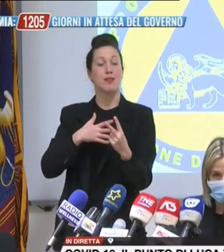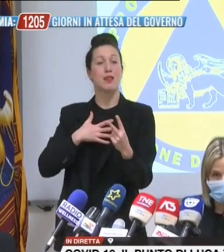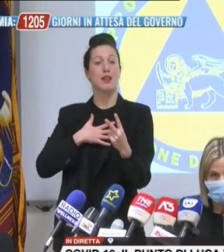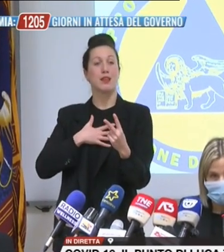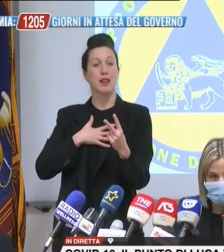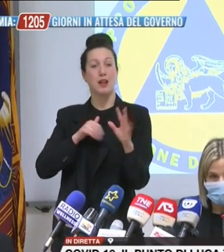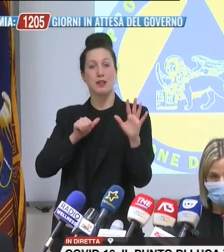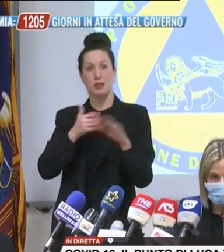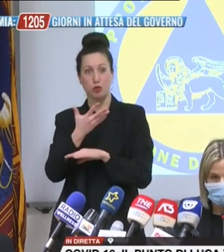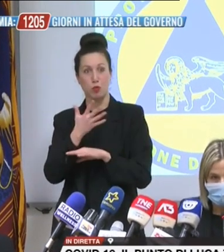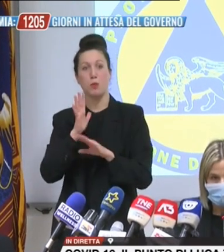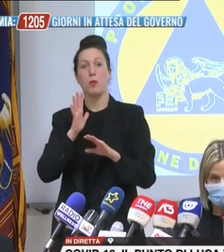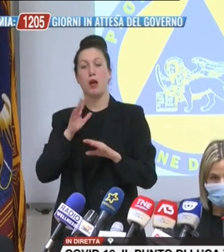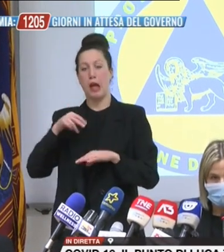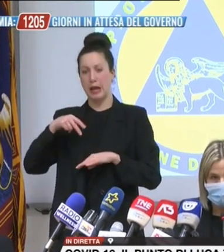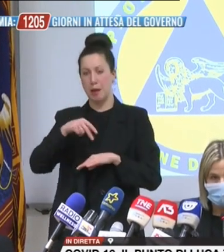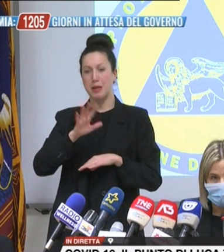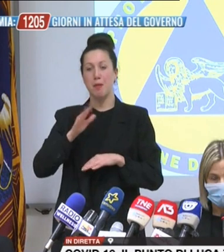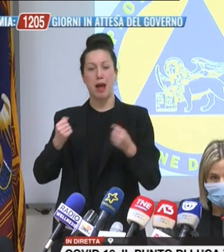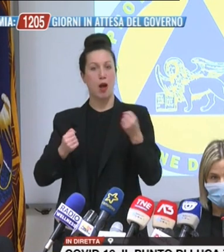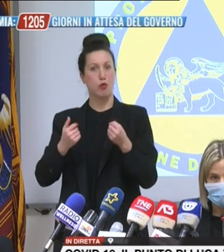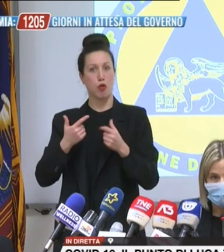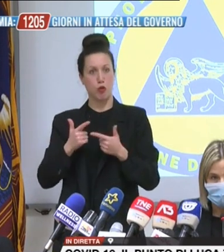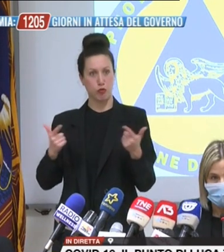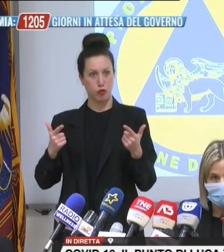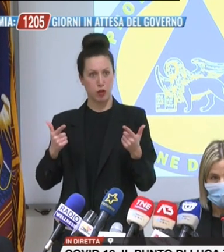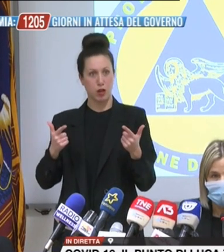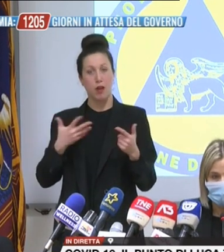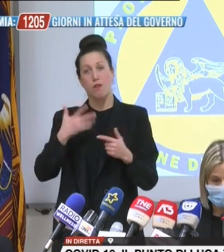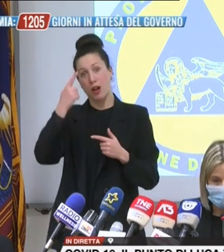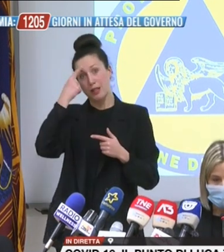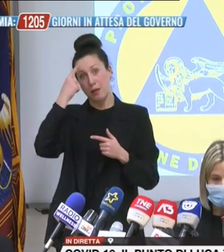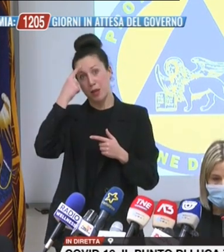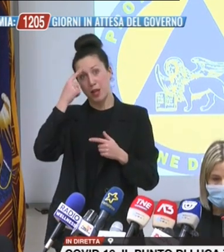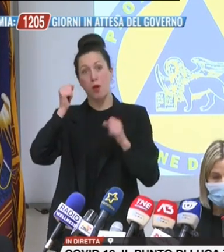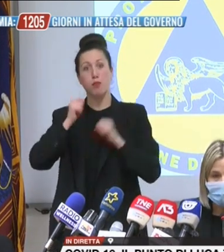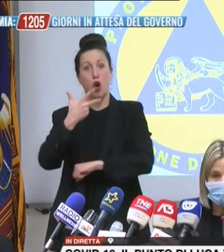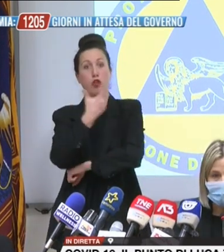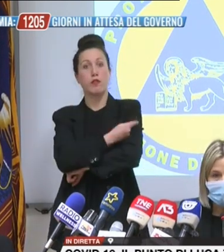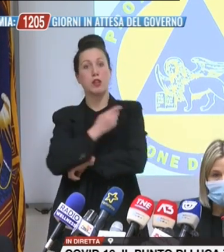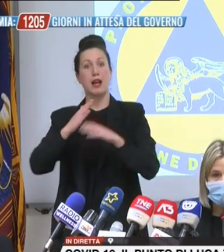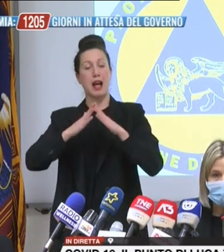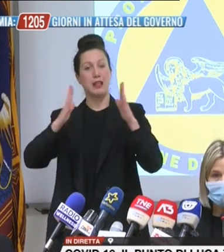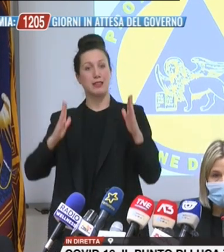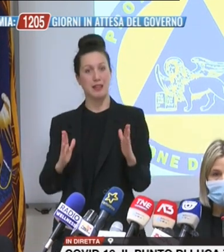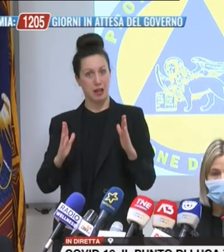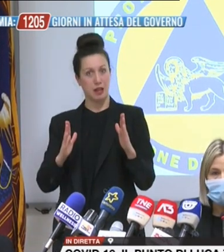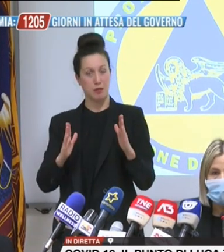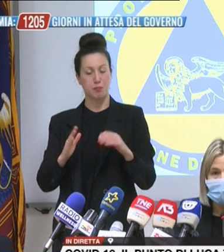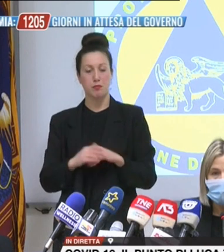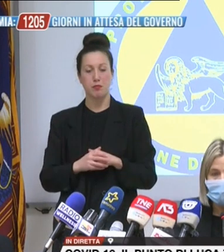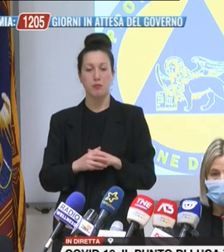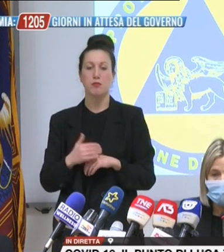e chiede se eventualmente in questi casi si può avere il vaccino a domicilio. Sì, confermo, stiamo